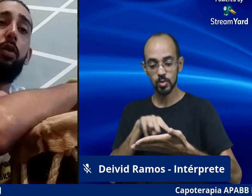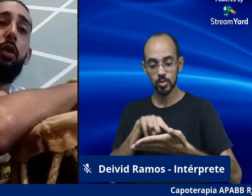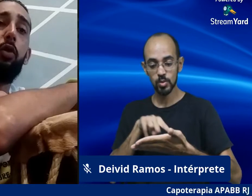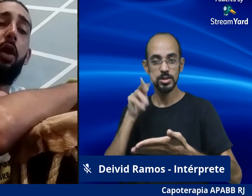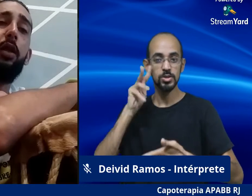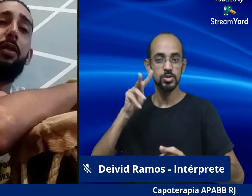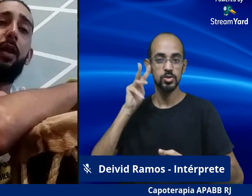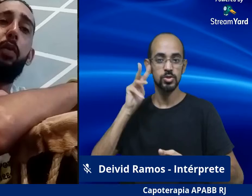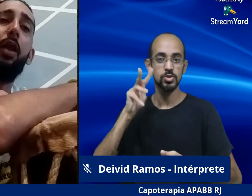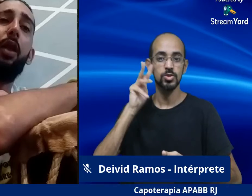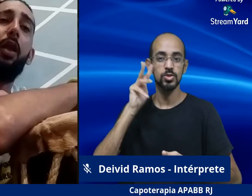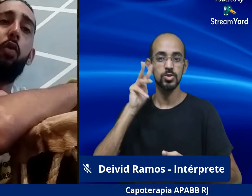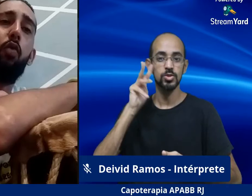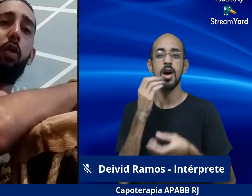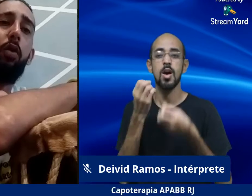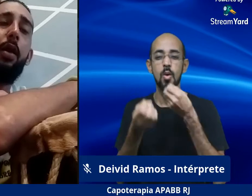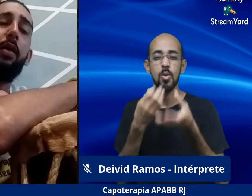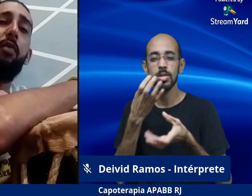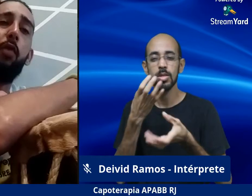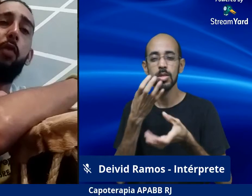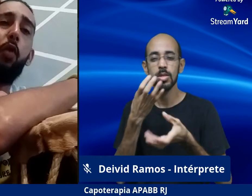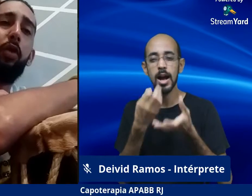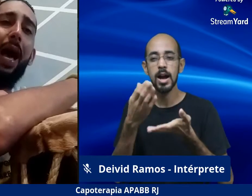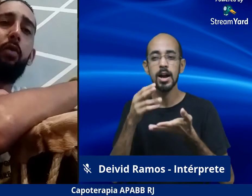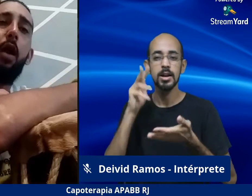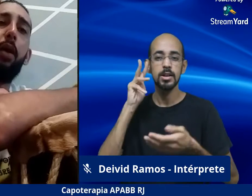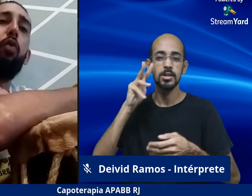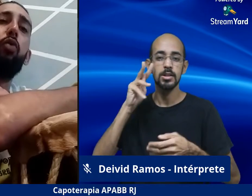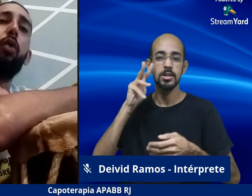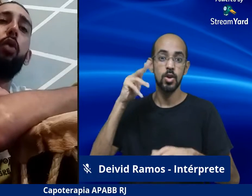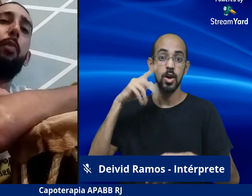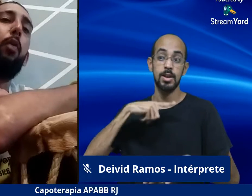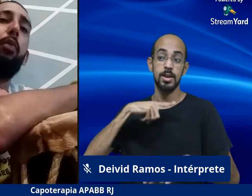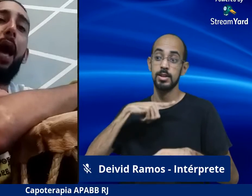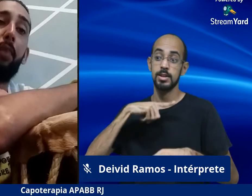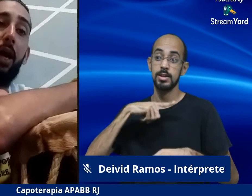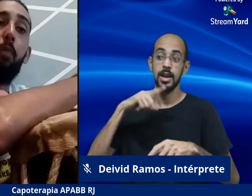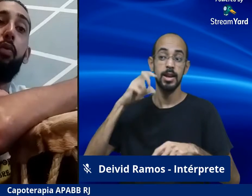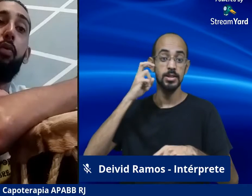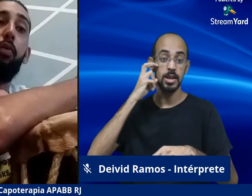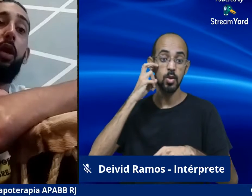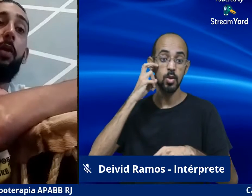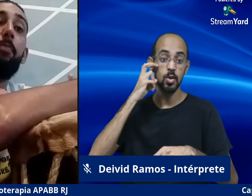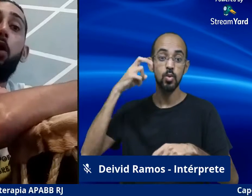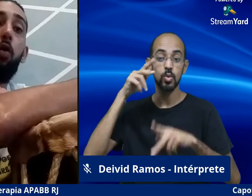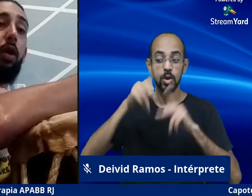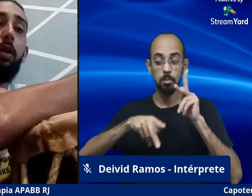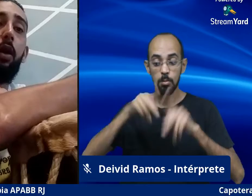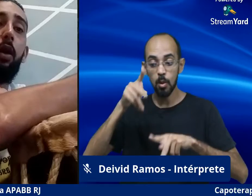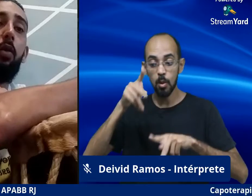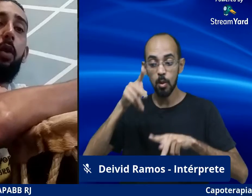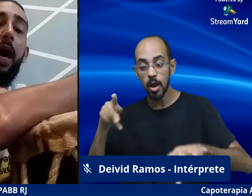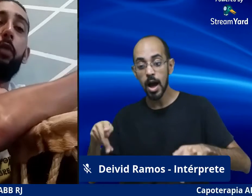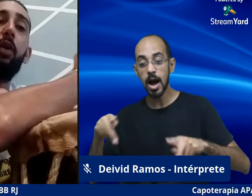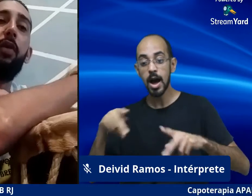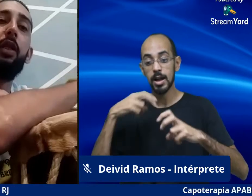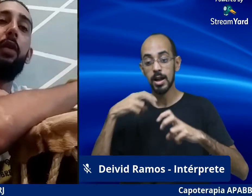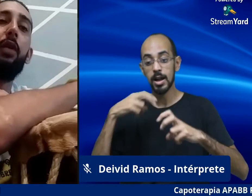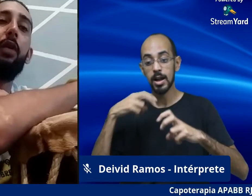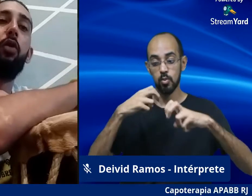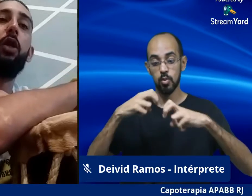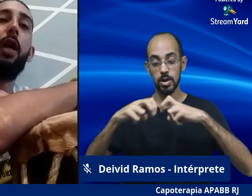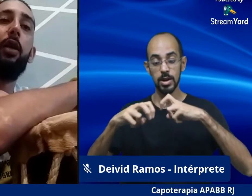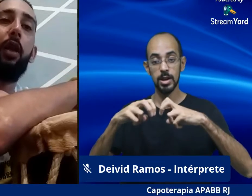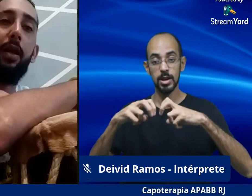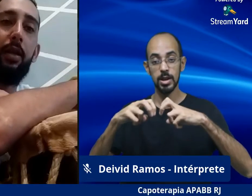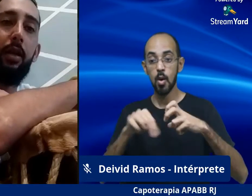contação de histórias que sempre tem um cunho, né, voltado para a cultura popular, para a capoeira, ou então as